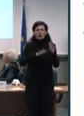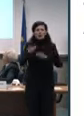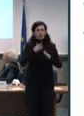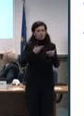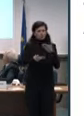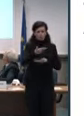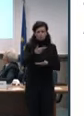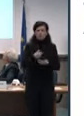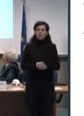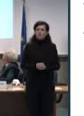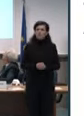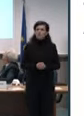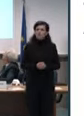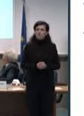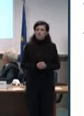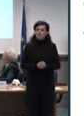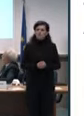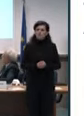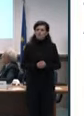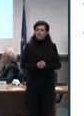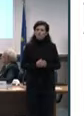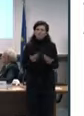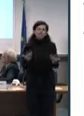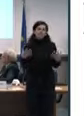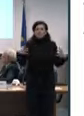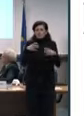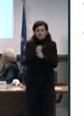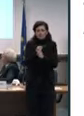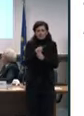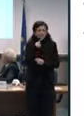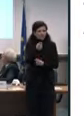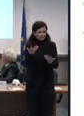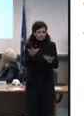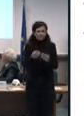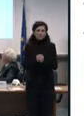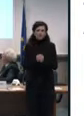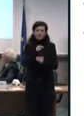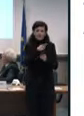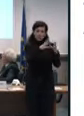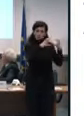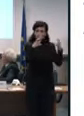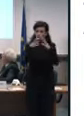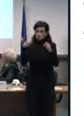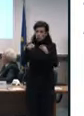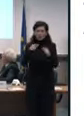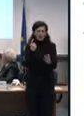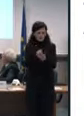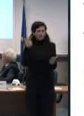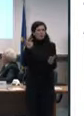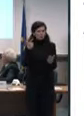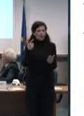vorrei lanciare e questo sono strutture importanti ma sono anche strutture fragili